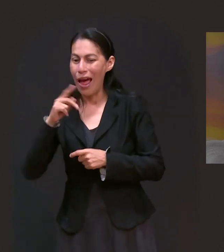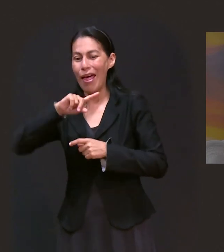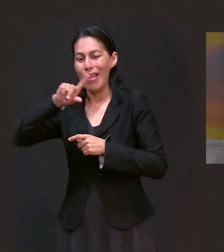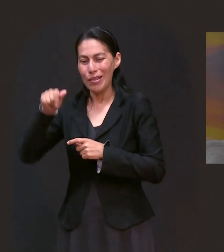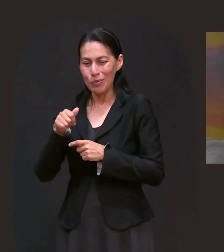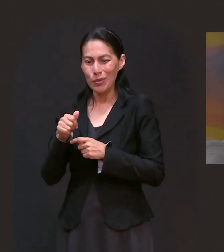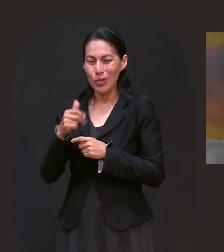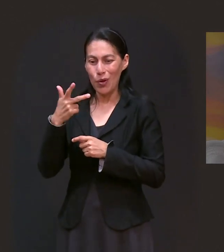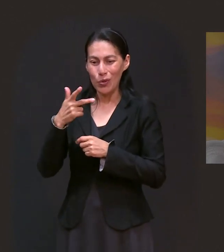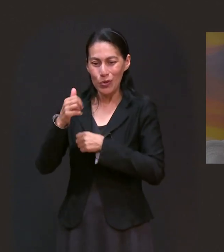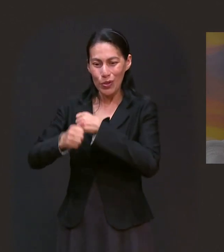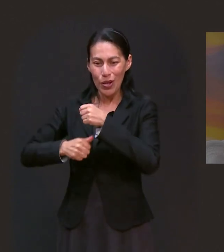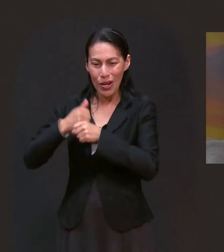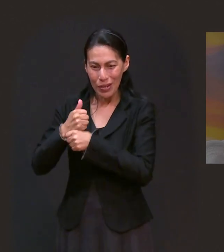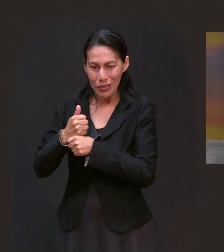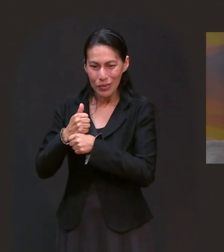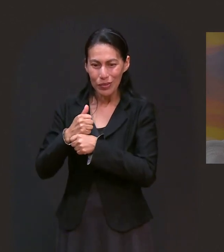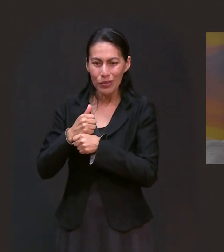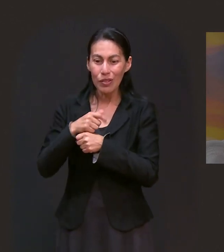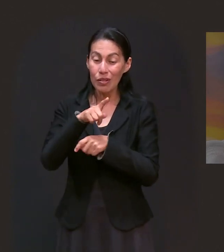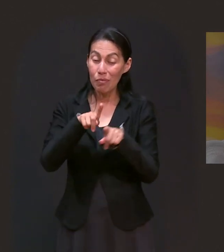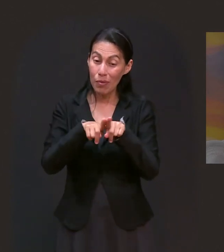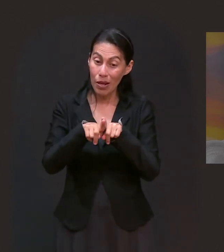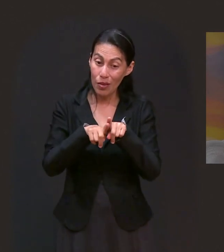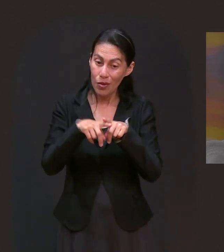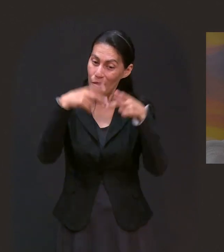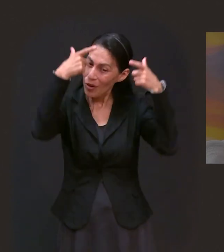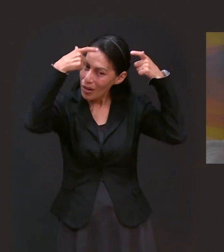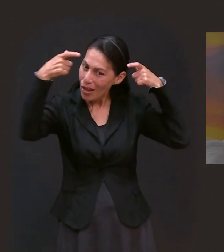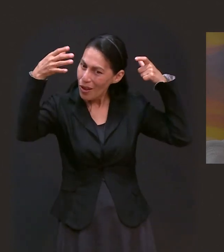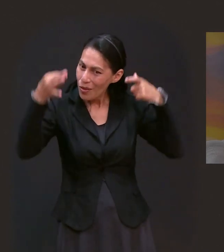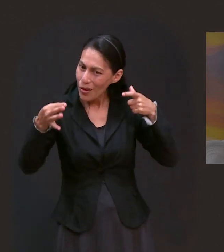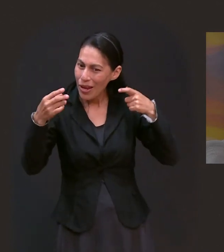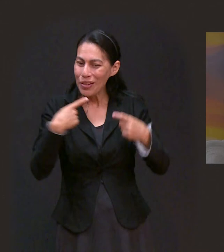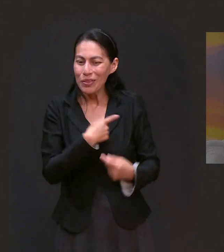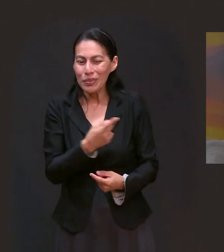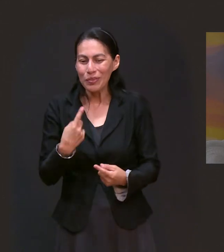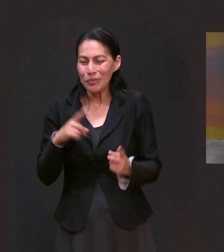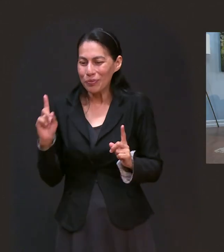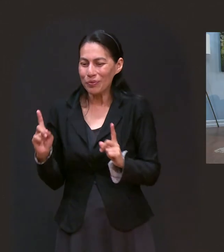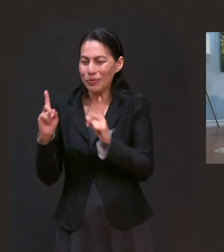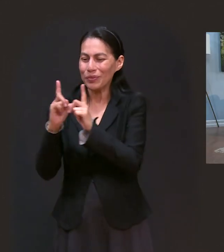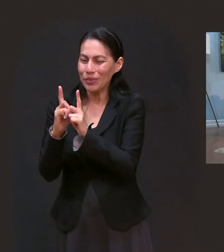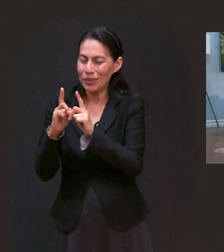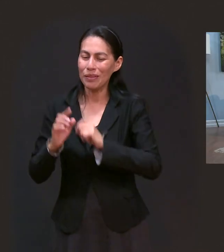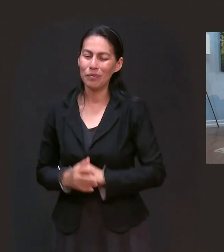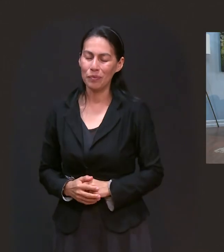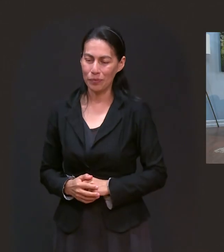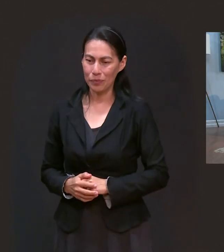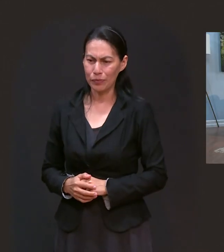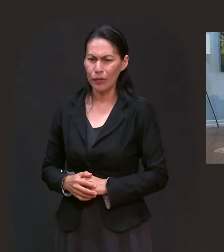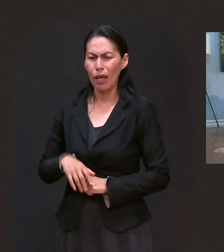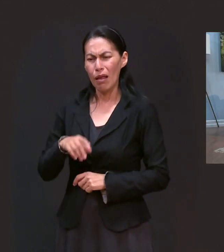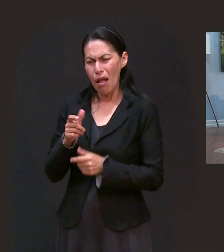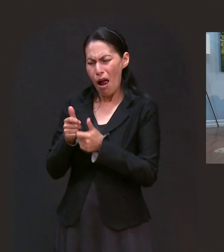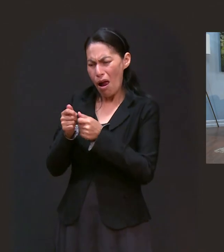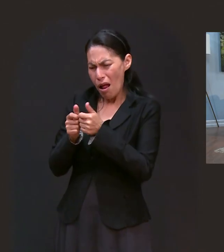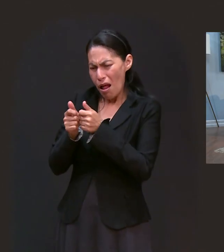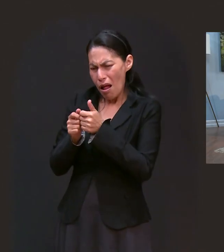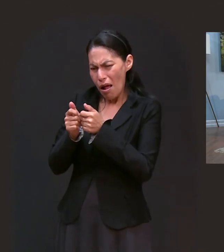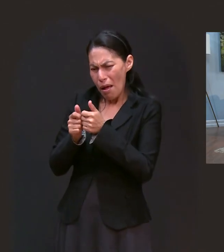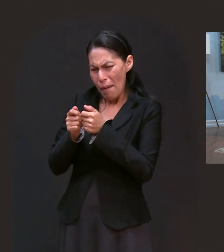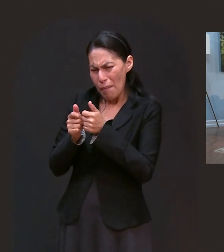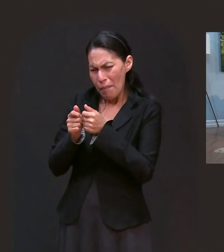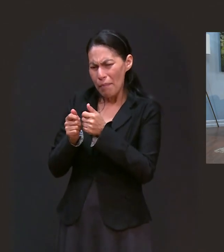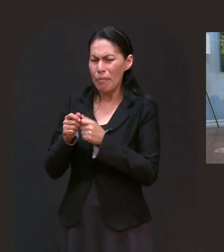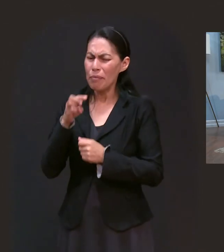realmente allí este empezó más bien por mensajes que me escribían mensajes pero no